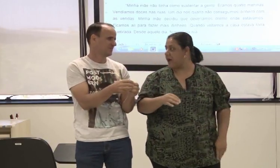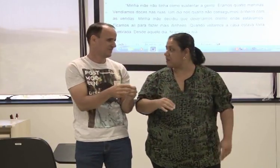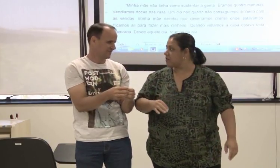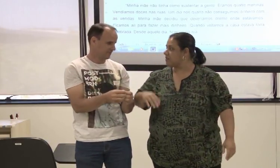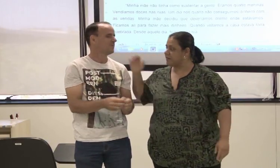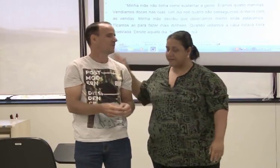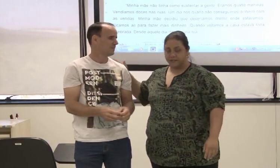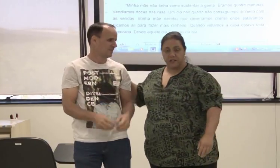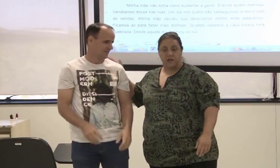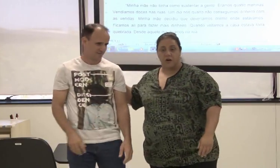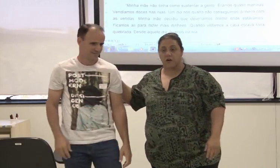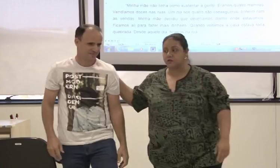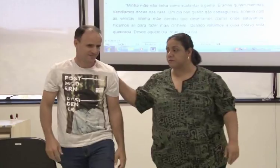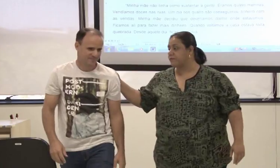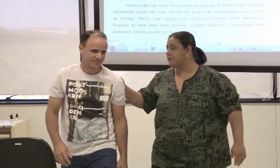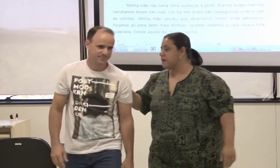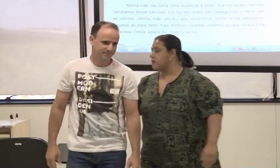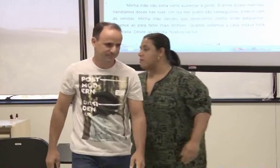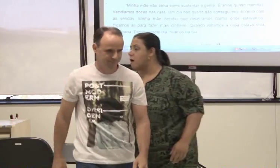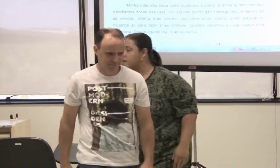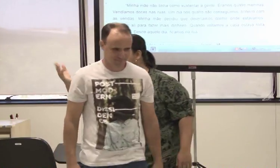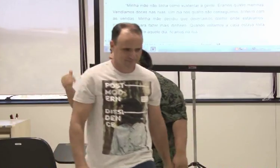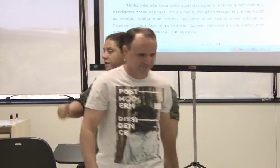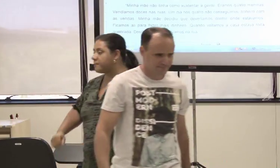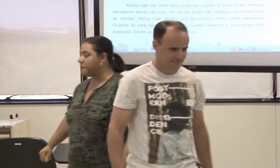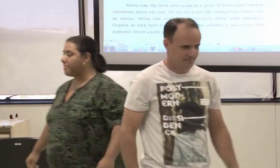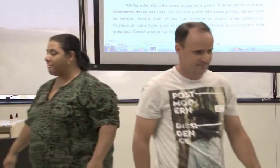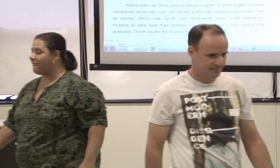Certo? Ótimo. Bora, vem.